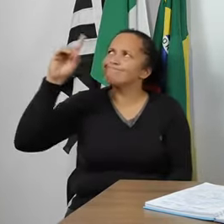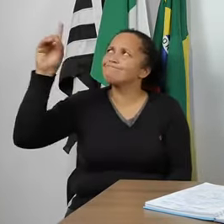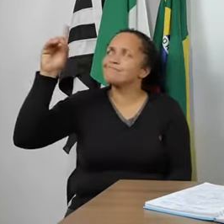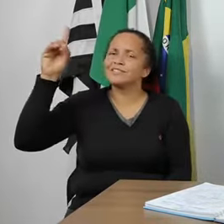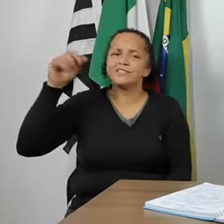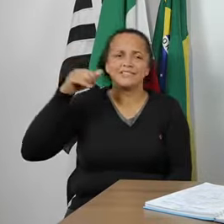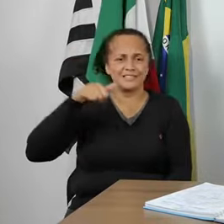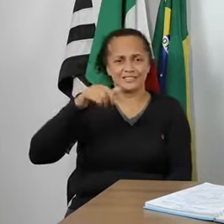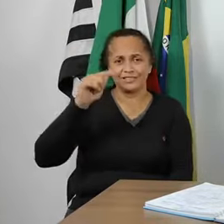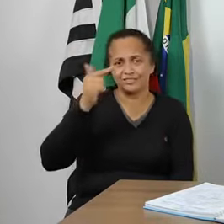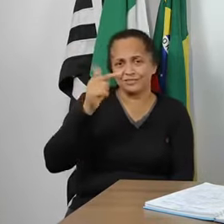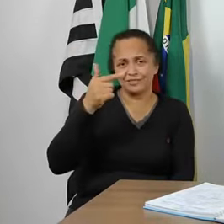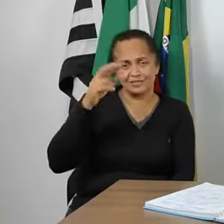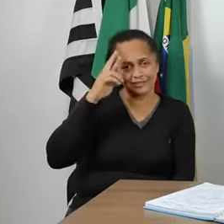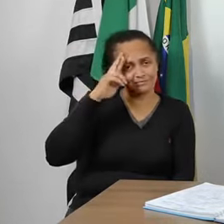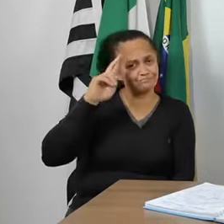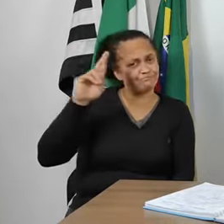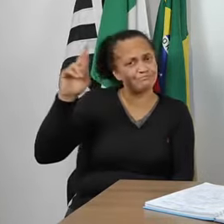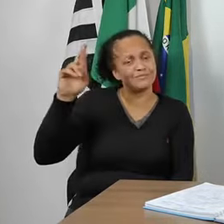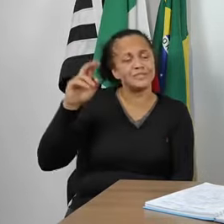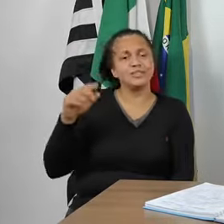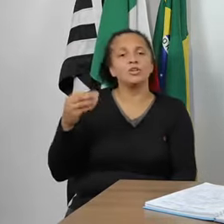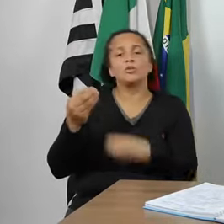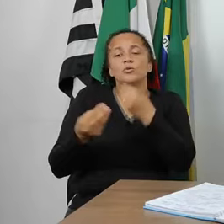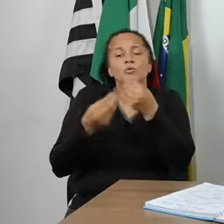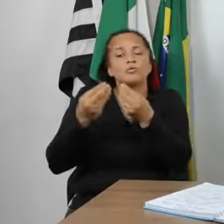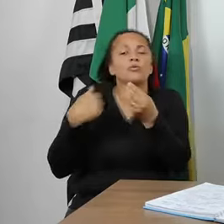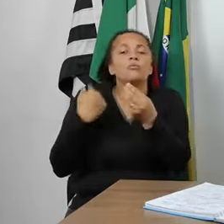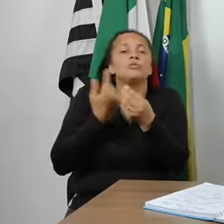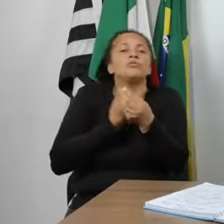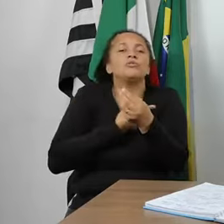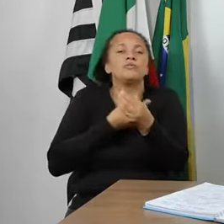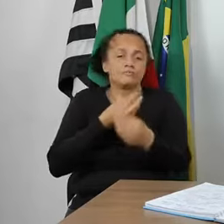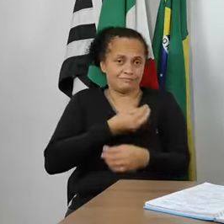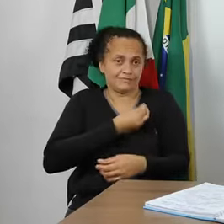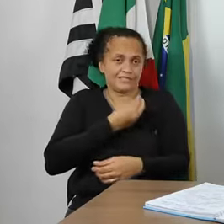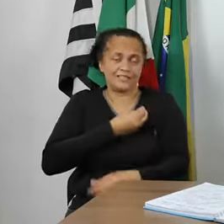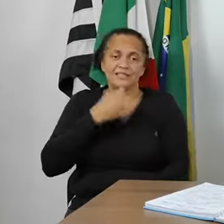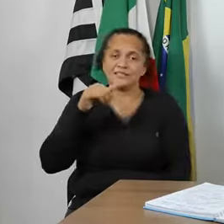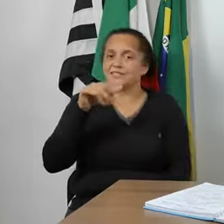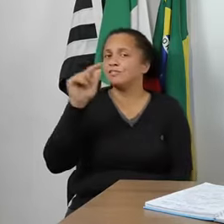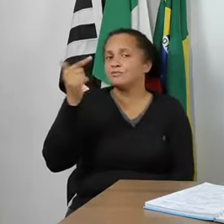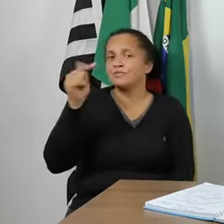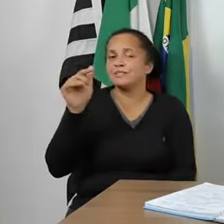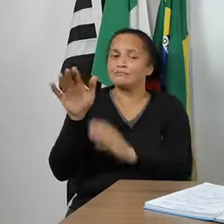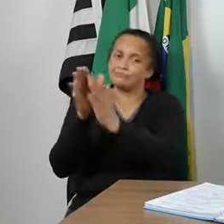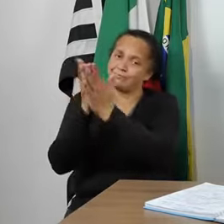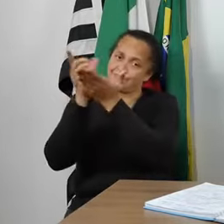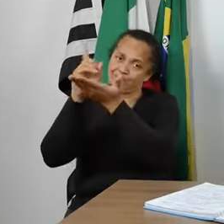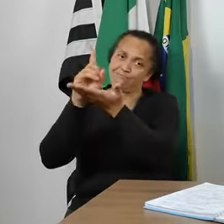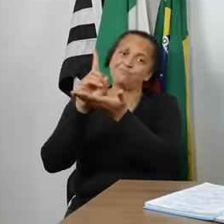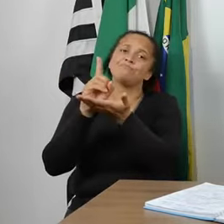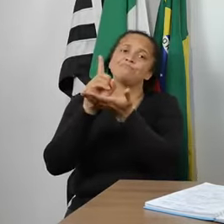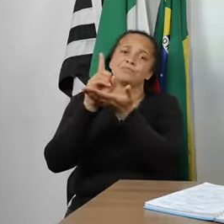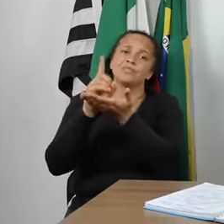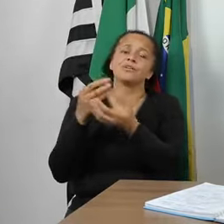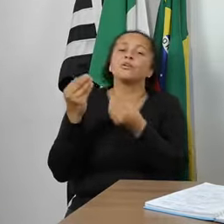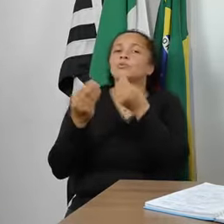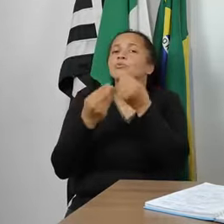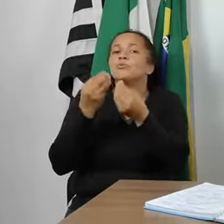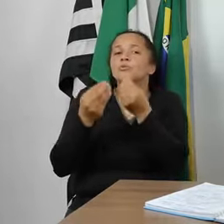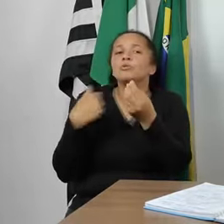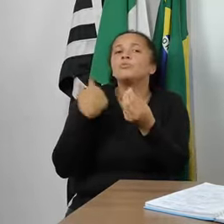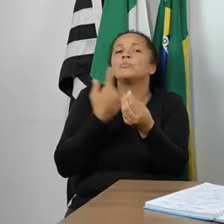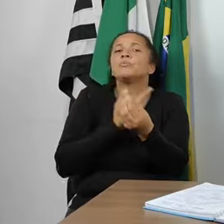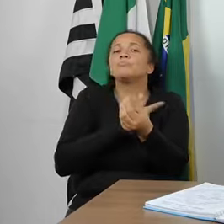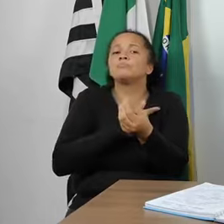sua palavra ter chegado até nós? Como nós estaríamos se não tivéssemos essa chave que é a